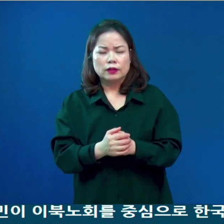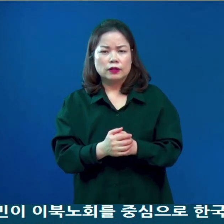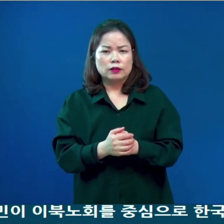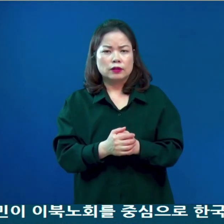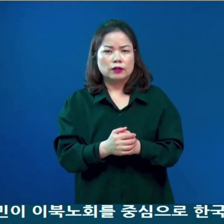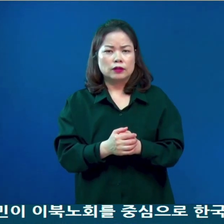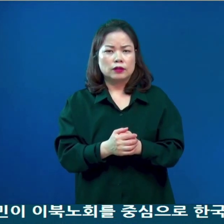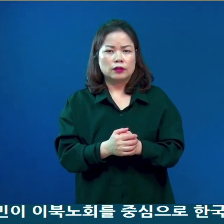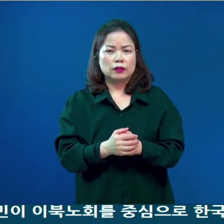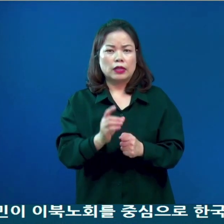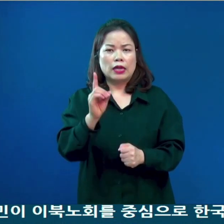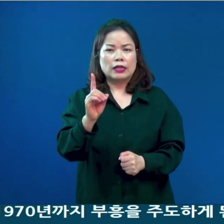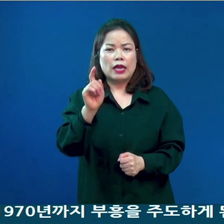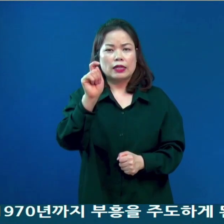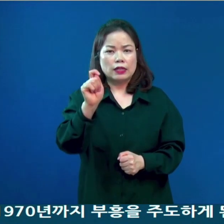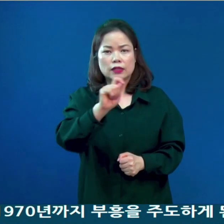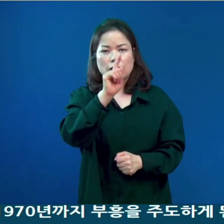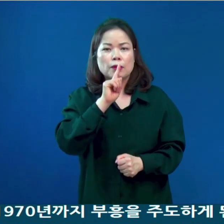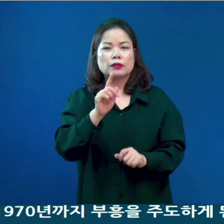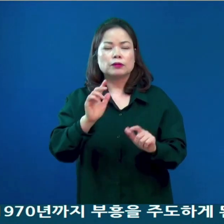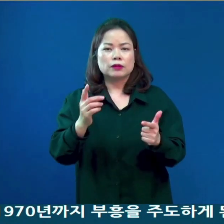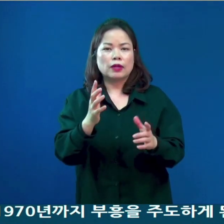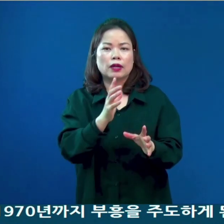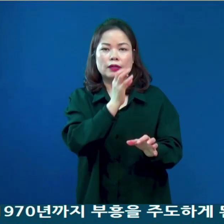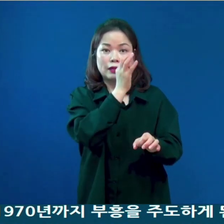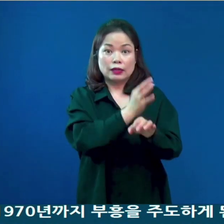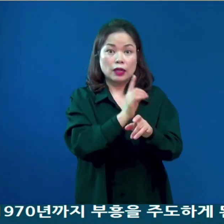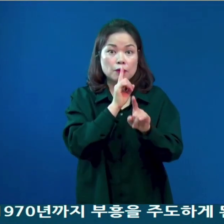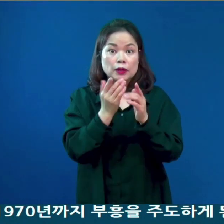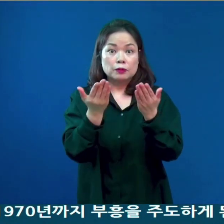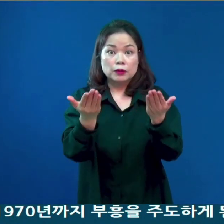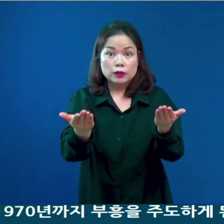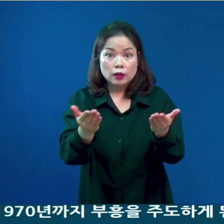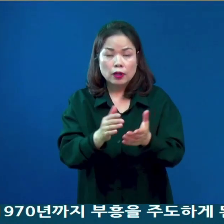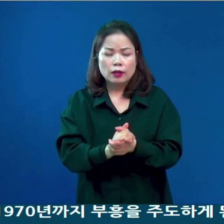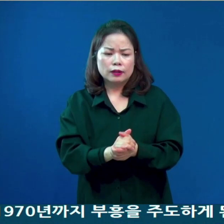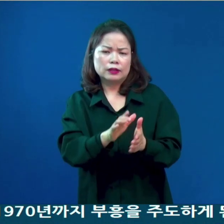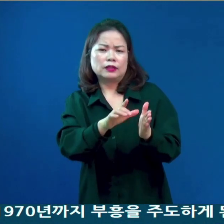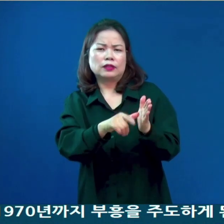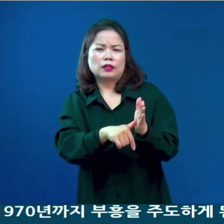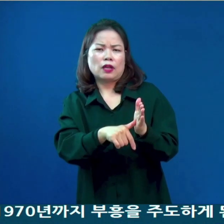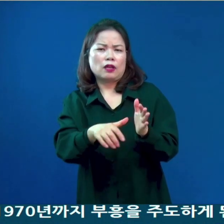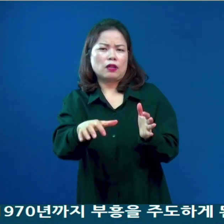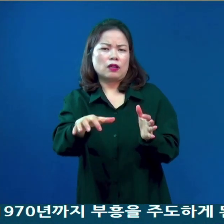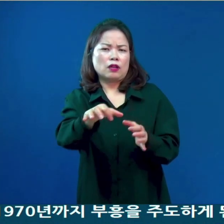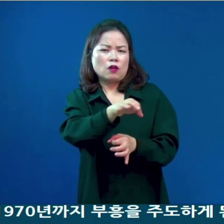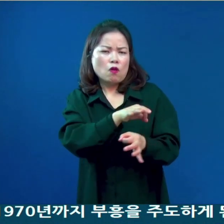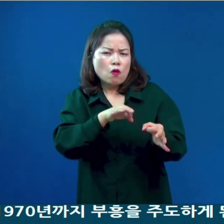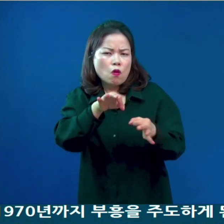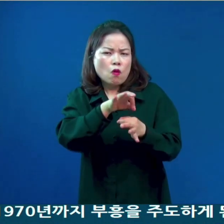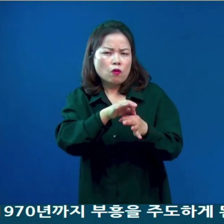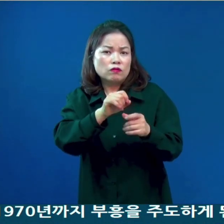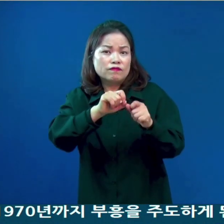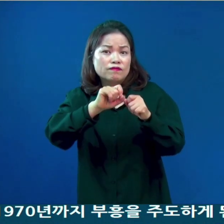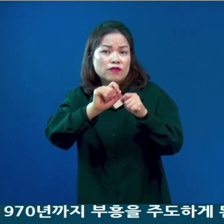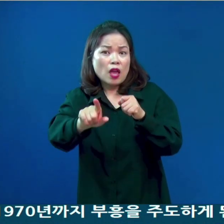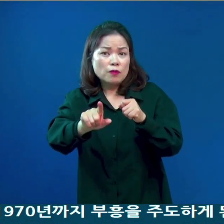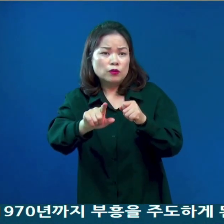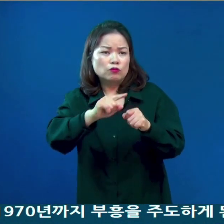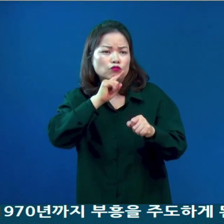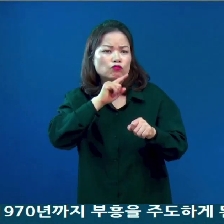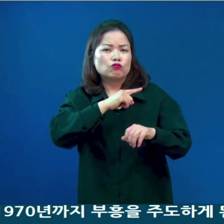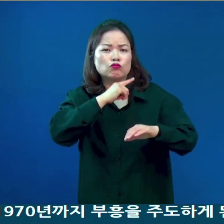다 말씀드리려고 온 것이 아니기 때문에 간략하게 말씀드립니다. 당시의 경제계 대부분 북에서